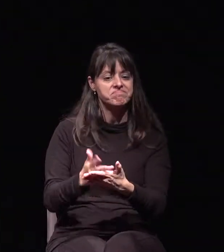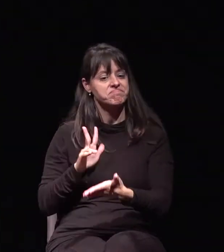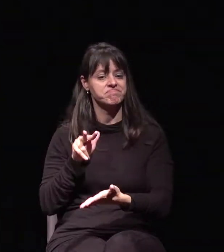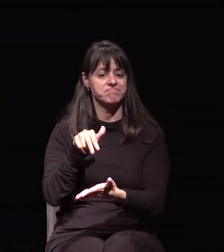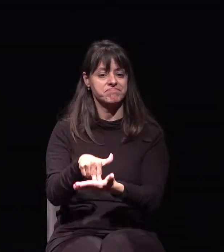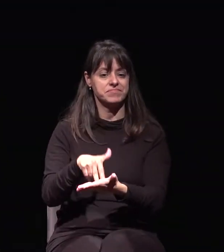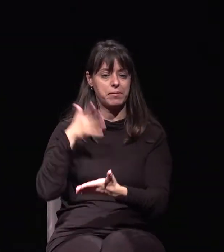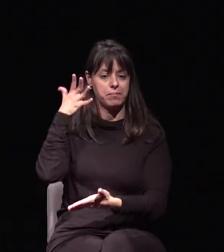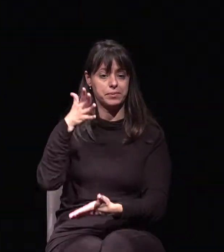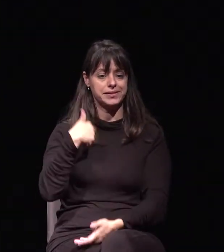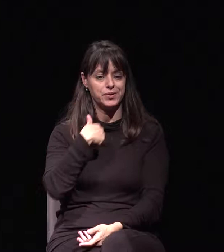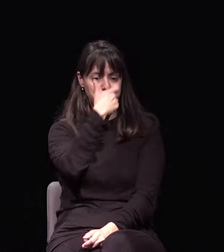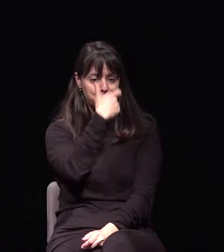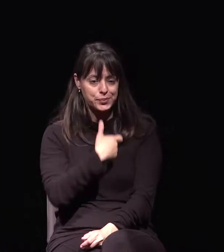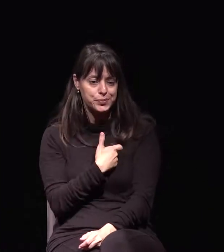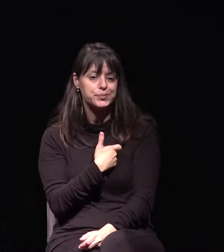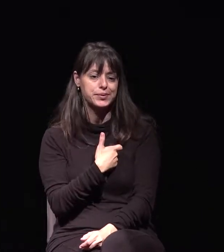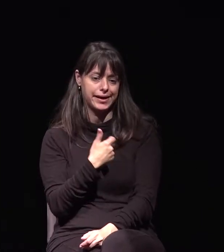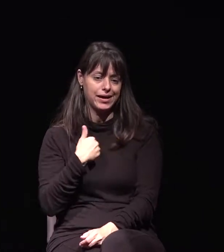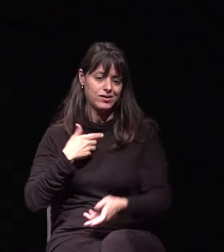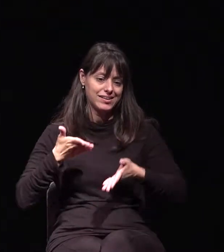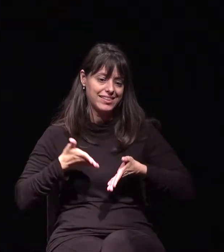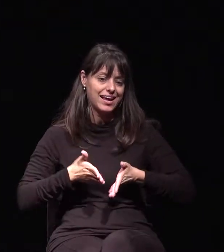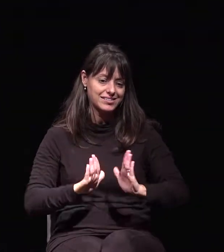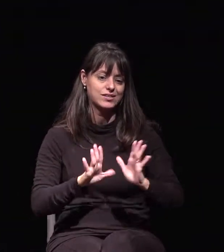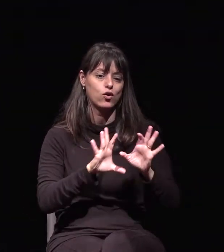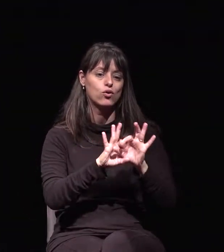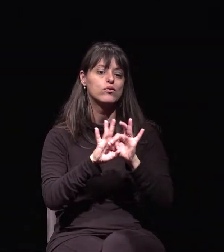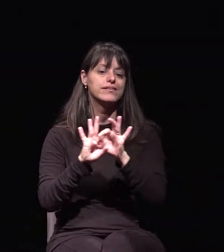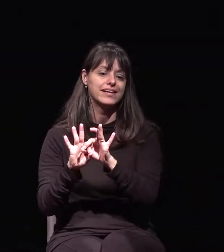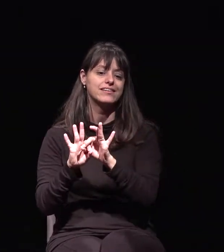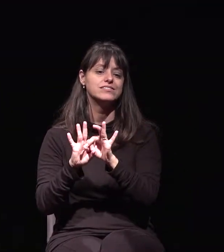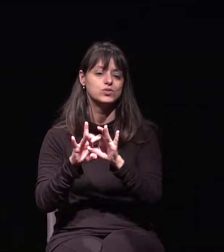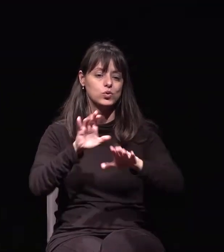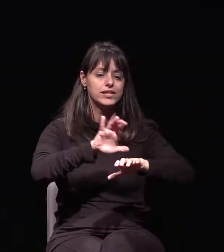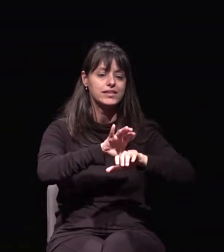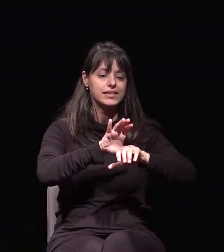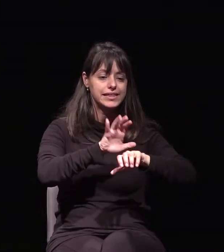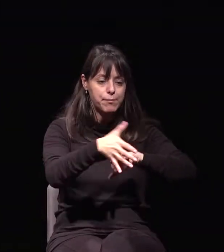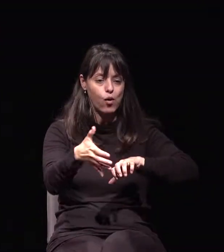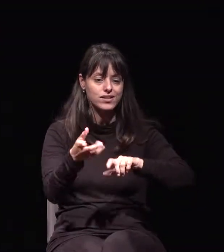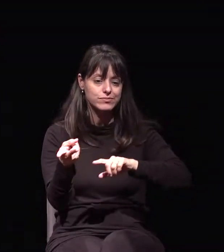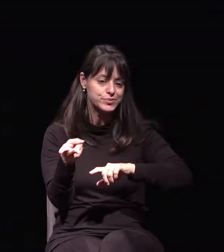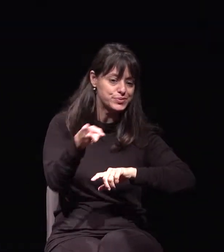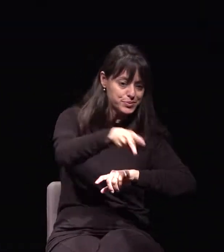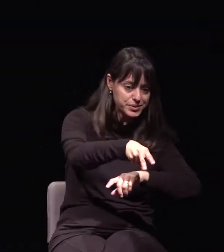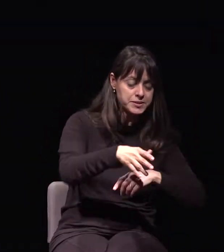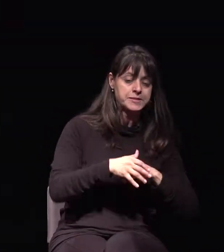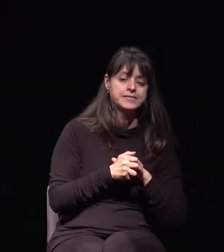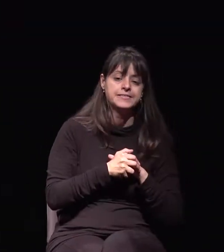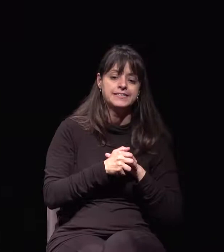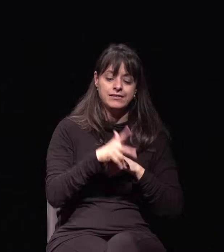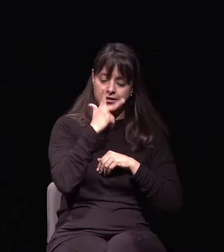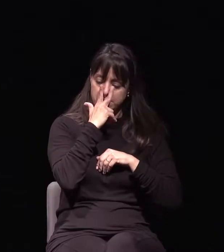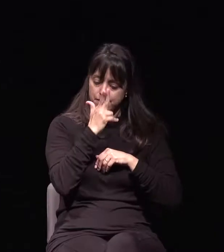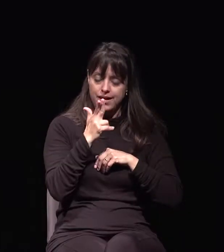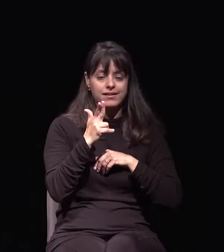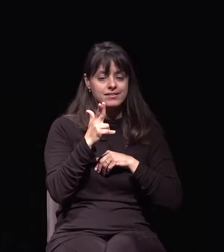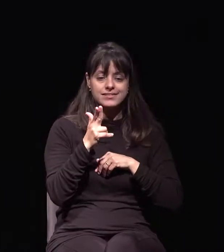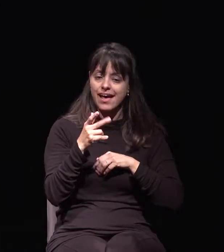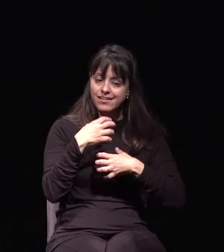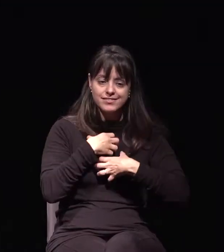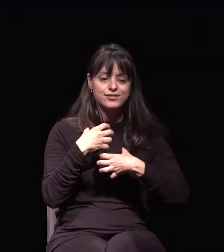sendo eu uma mulher que nasceu no contexto de transição para a democracia, é como se sentir parte da história,